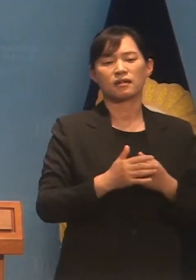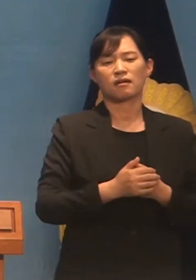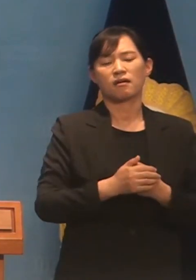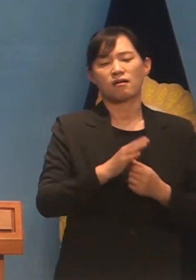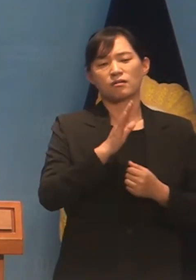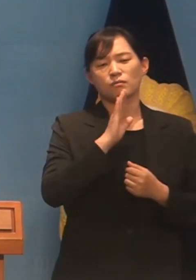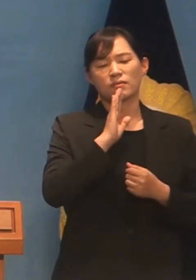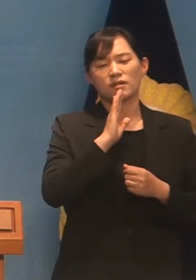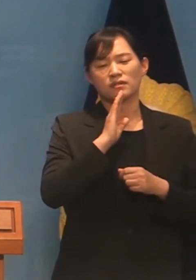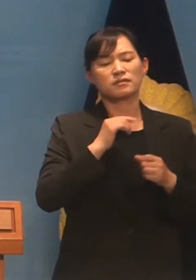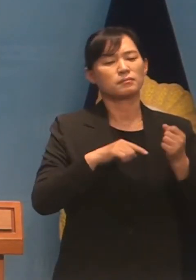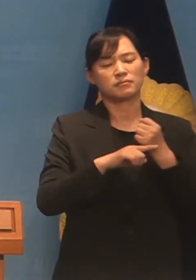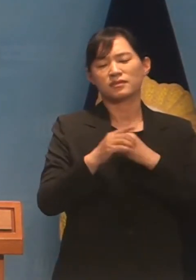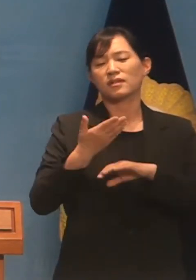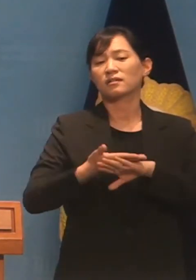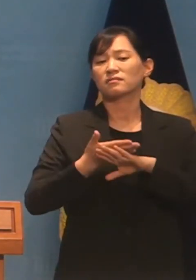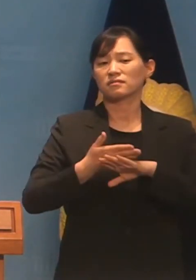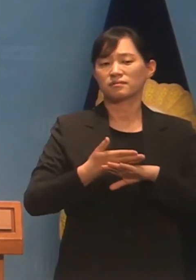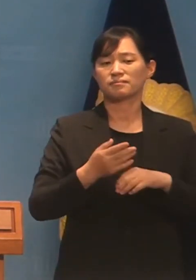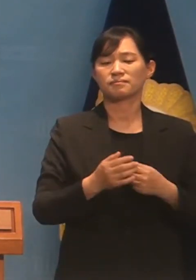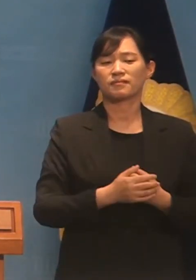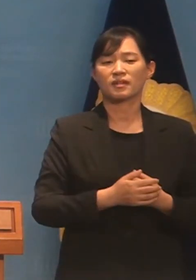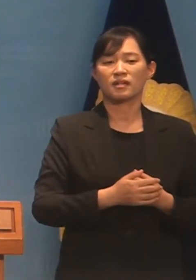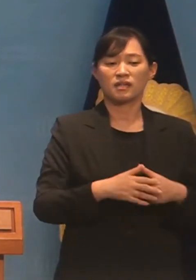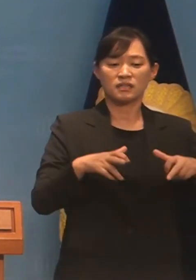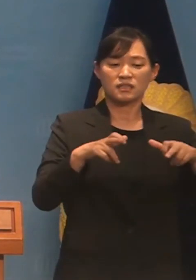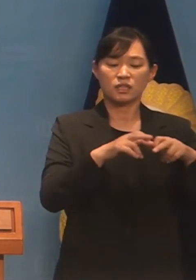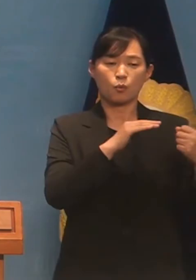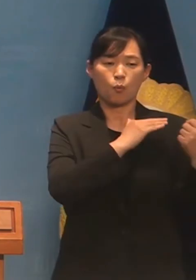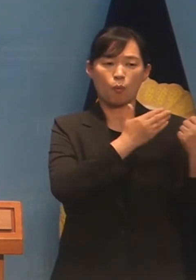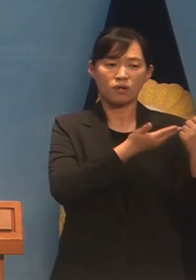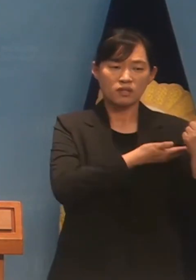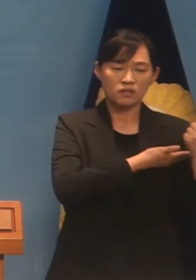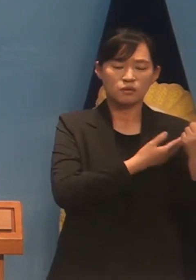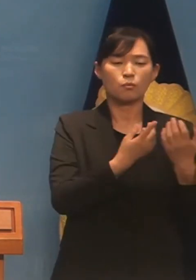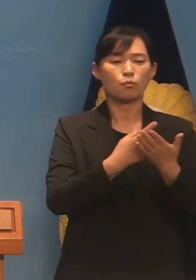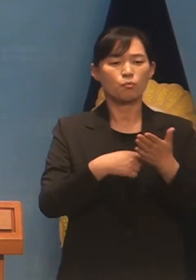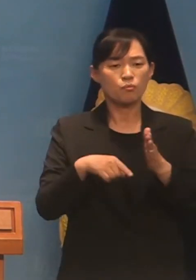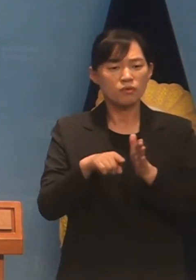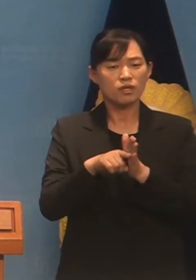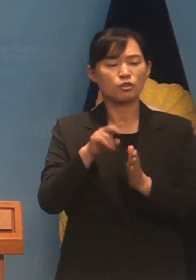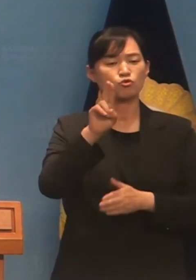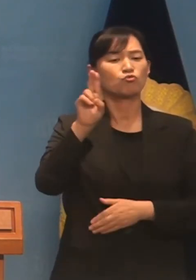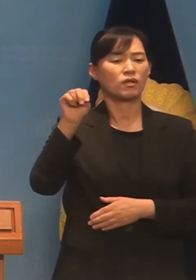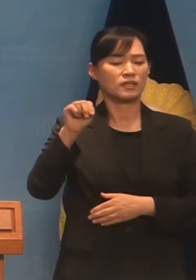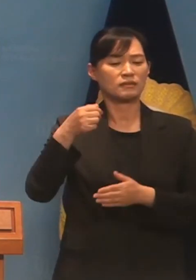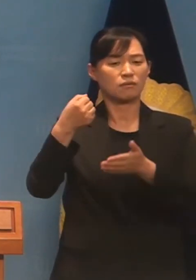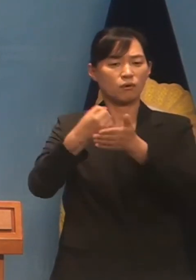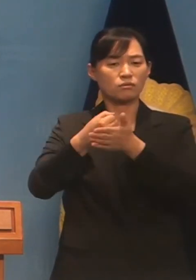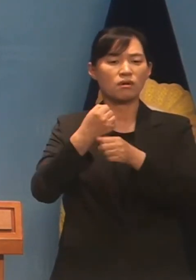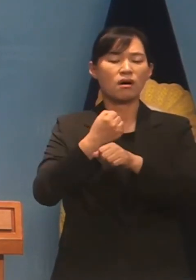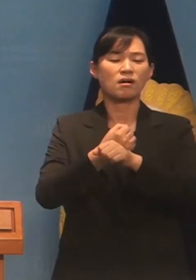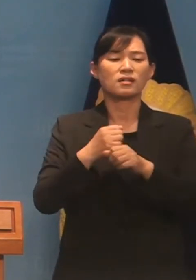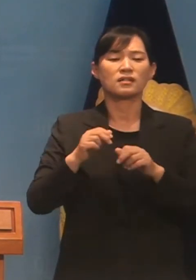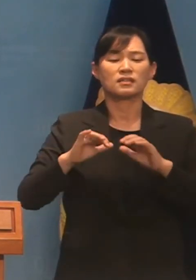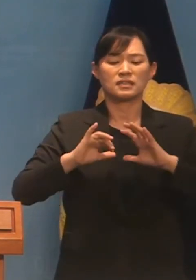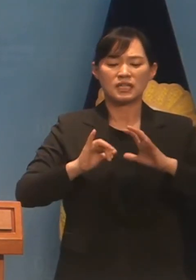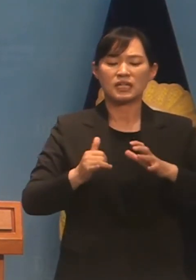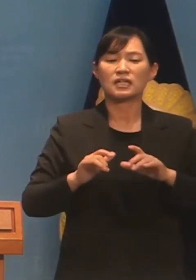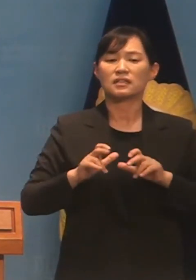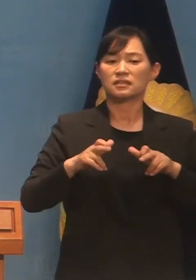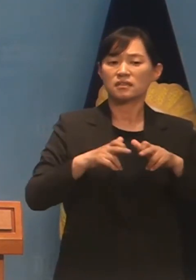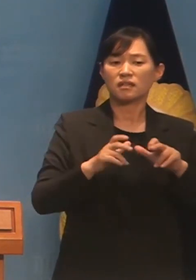남다른 의미로 다가왔습니다. 장애인의 권리 보장을 위해 유엔이 지정한 세계 장애인의